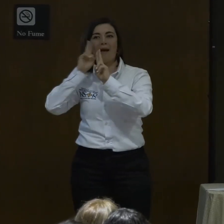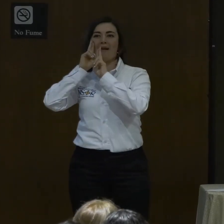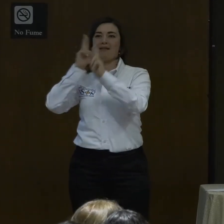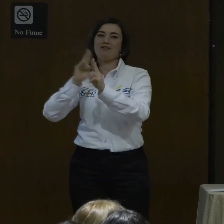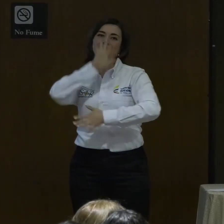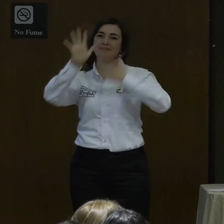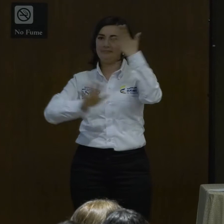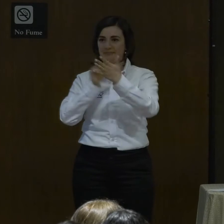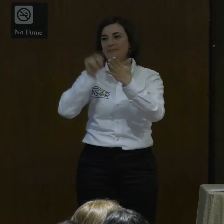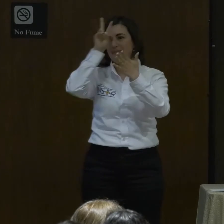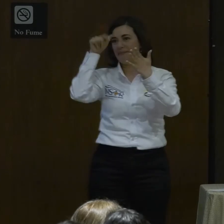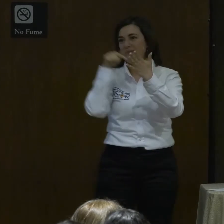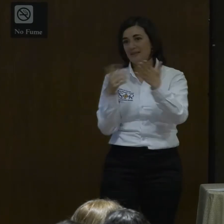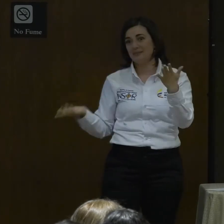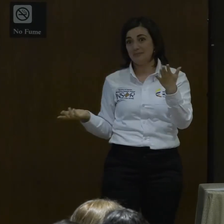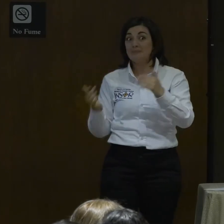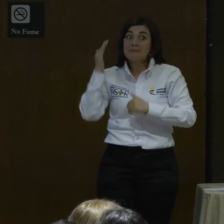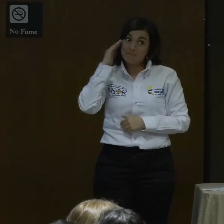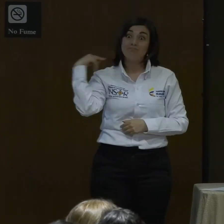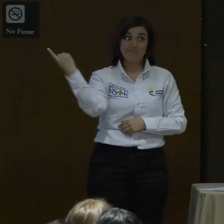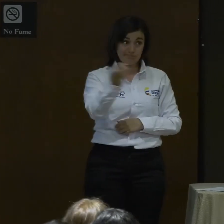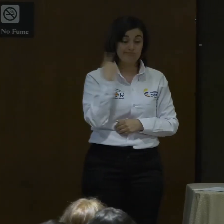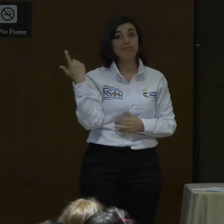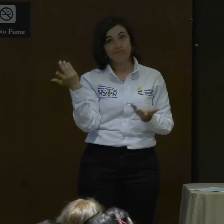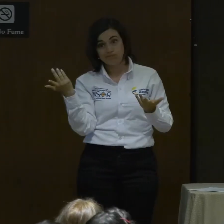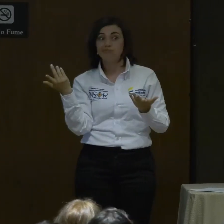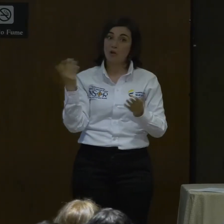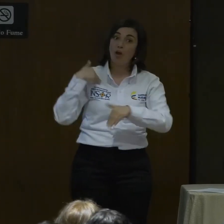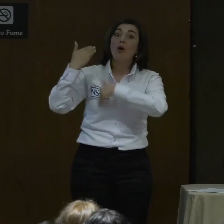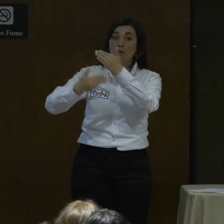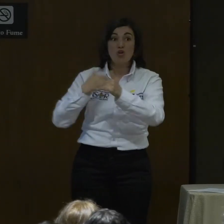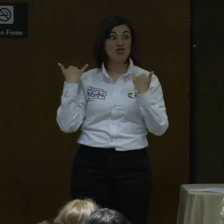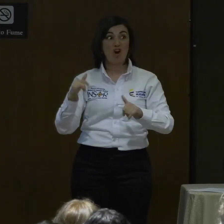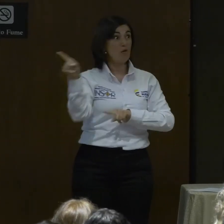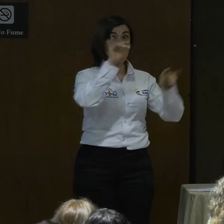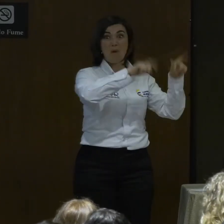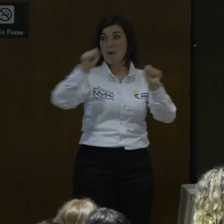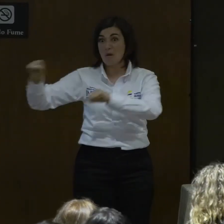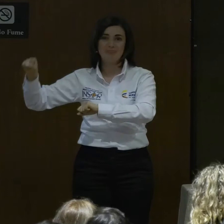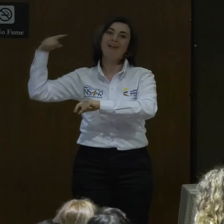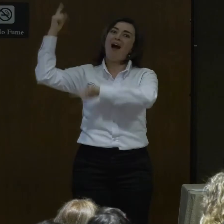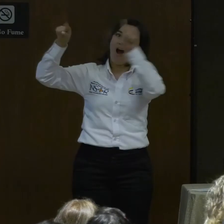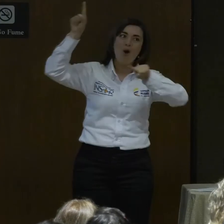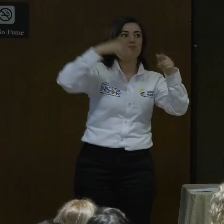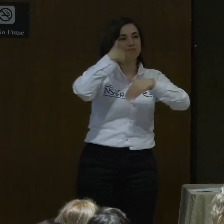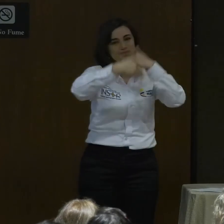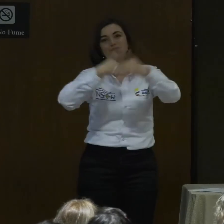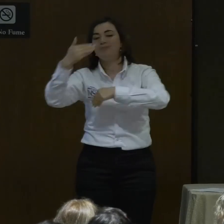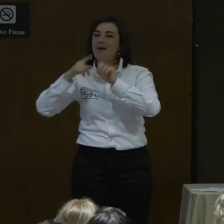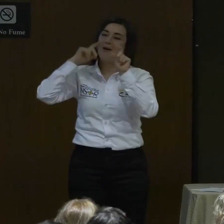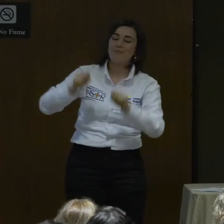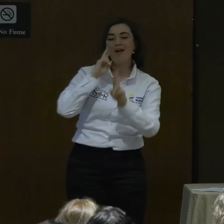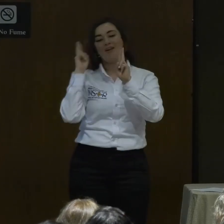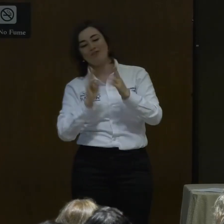las lenguas de señas, que como sabemos es algo que está todavía en proceso. Y